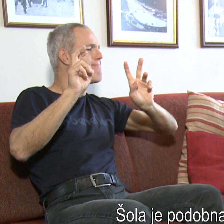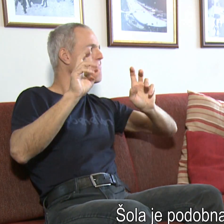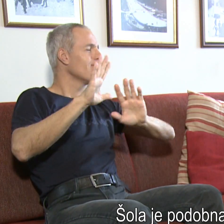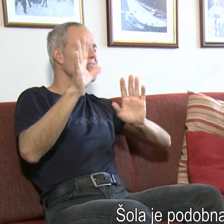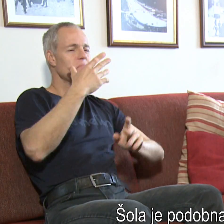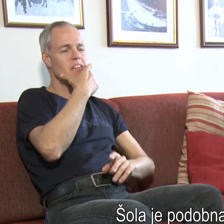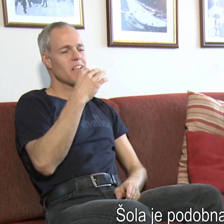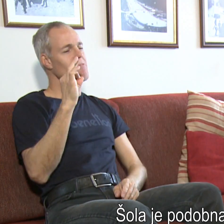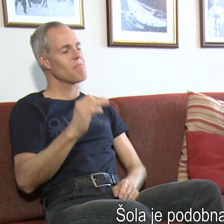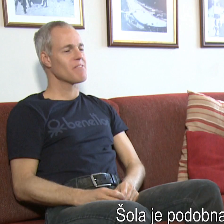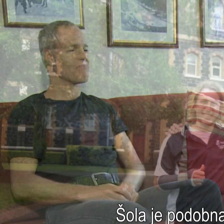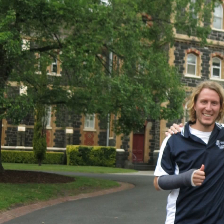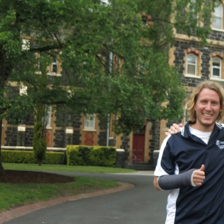Einzige, was das Wichtigste ist.